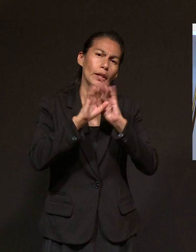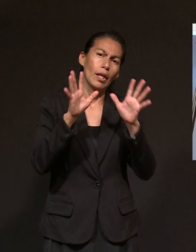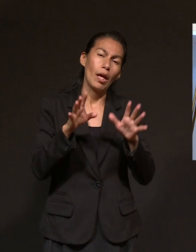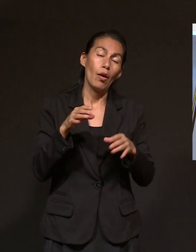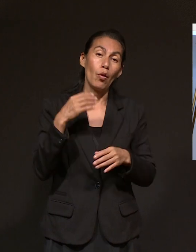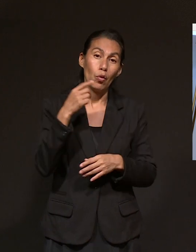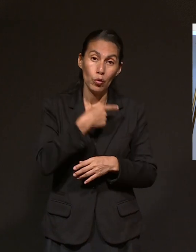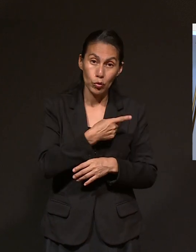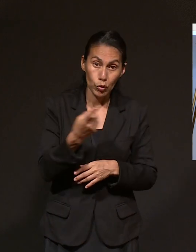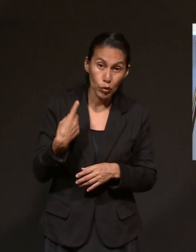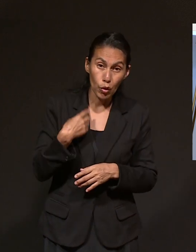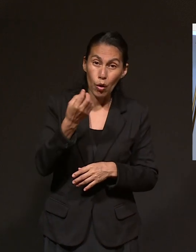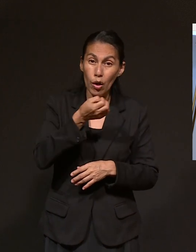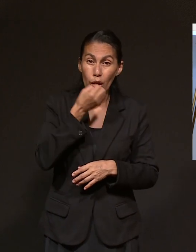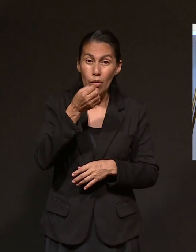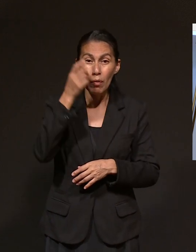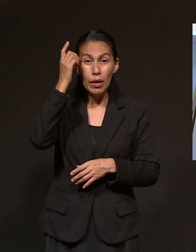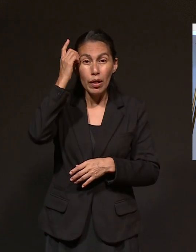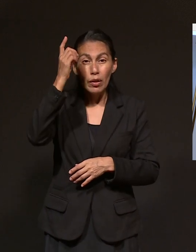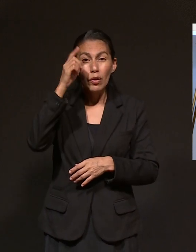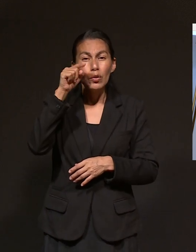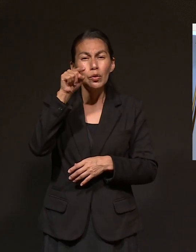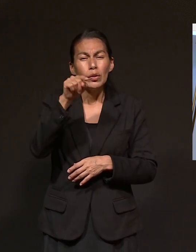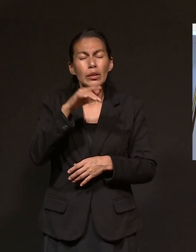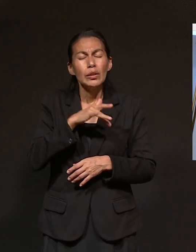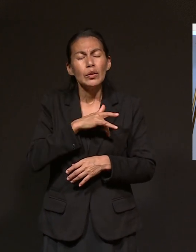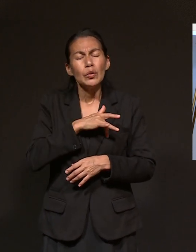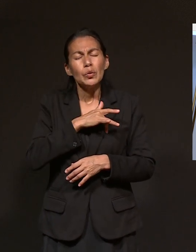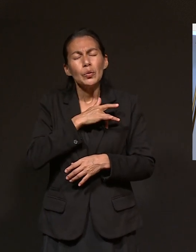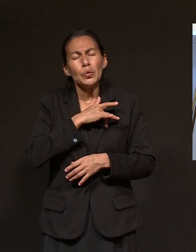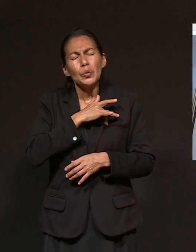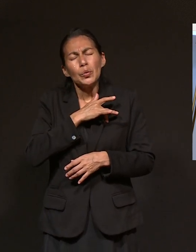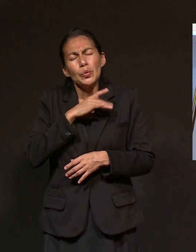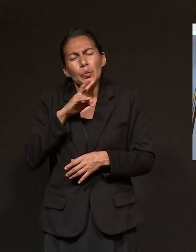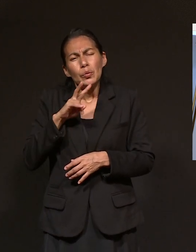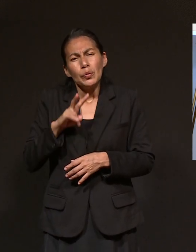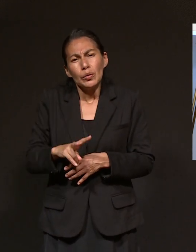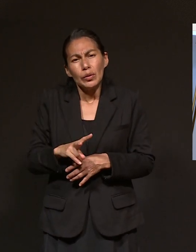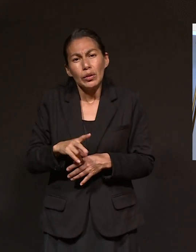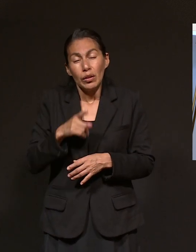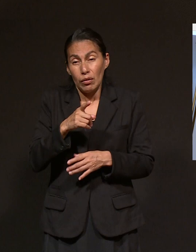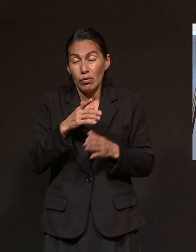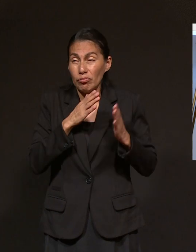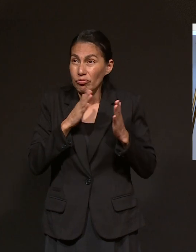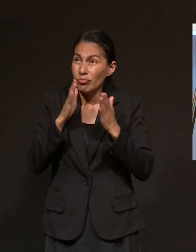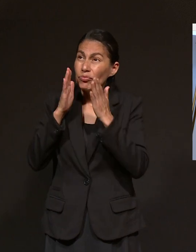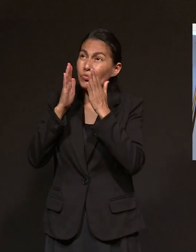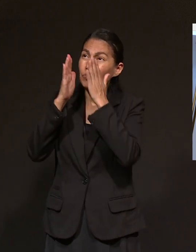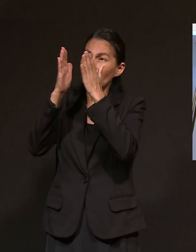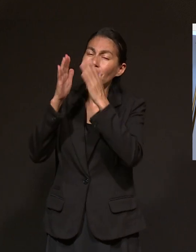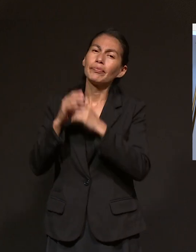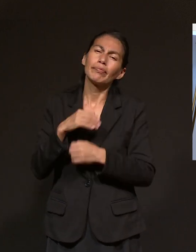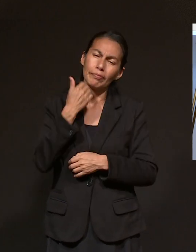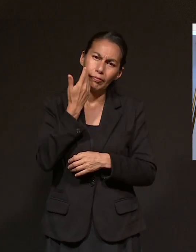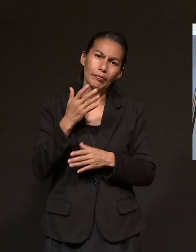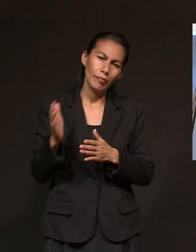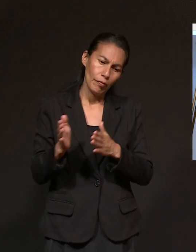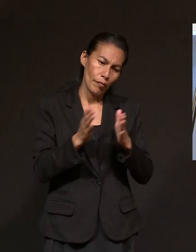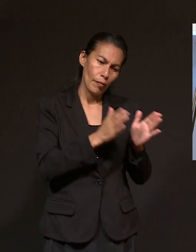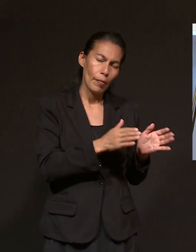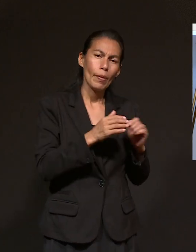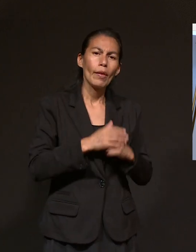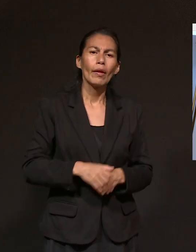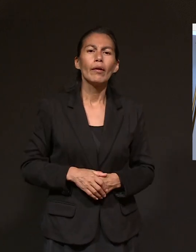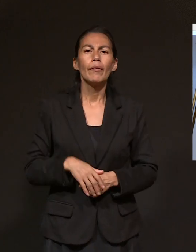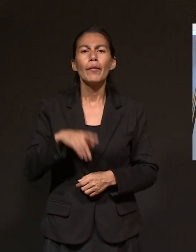por tu familia Para que Dios sensibilice sus conciencias Sus corazones, sus mentes Al Evangelio